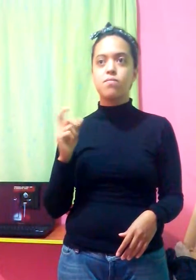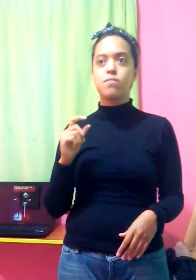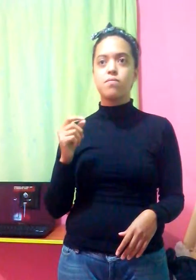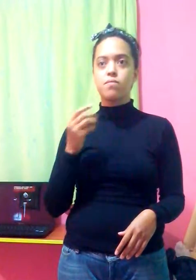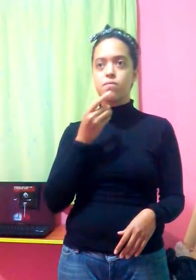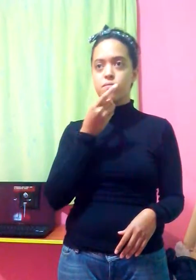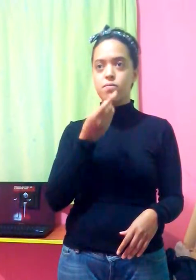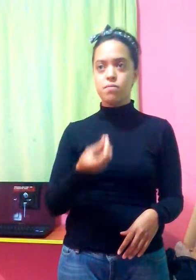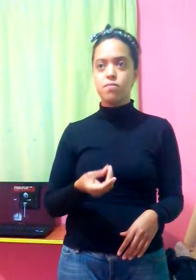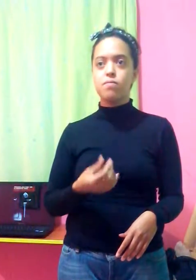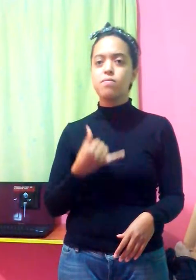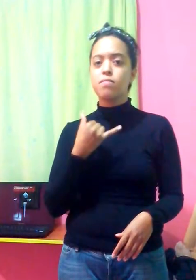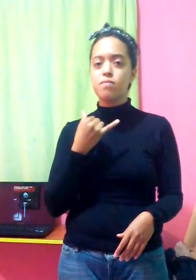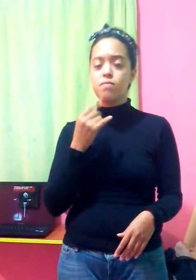perdóname, chiquito, se me salió.